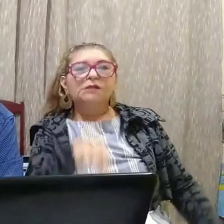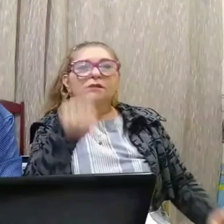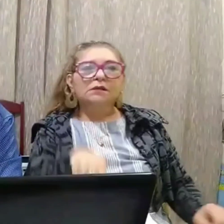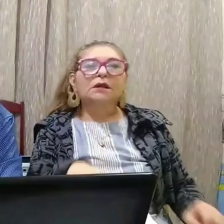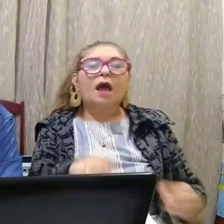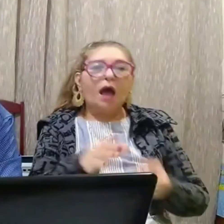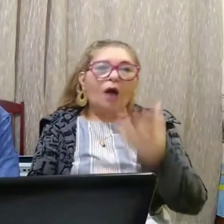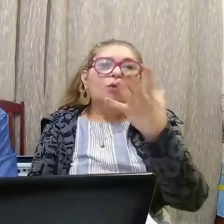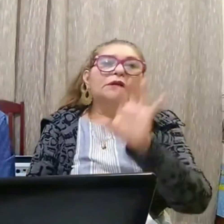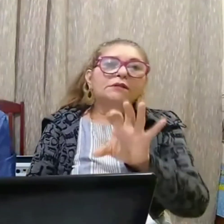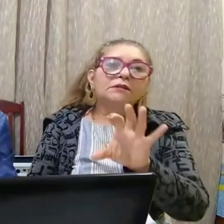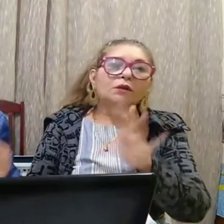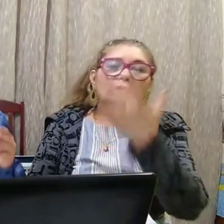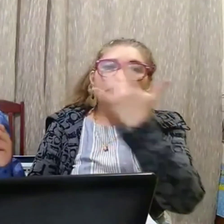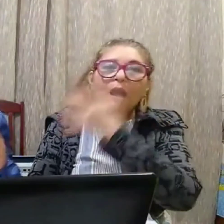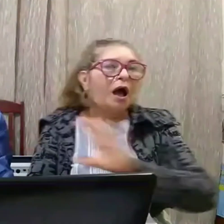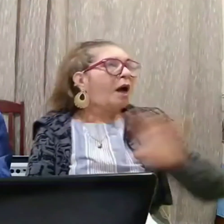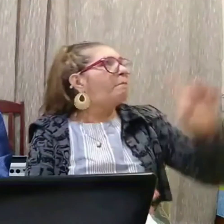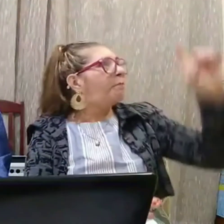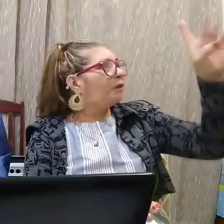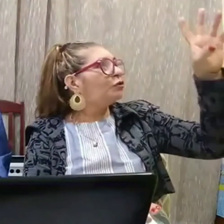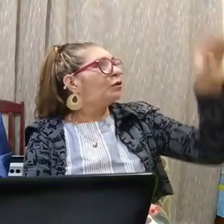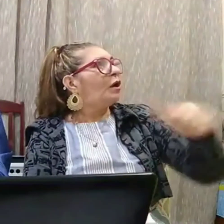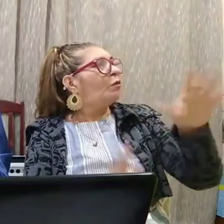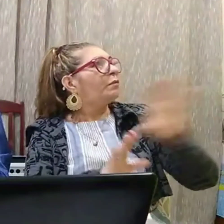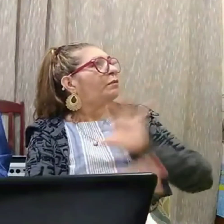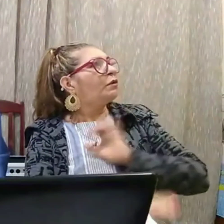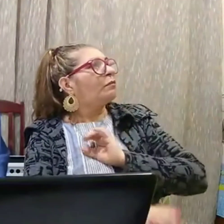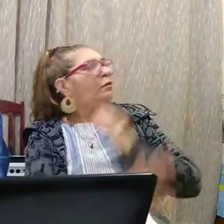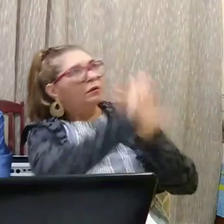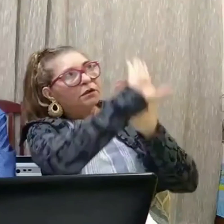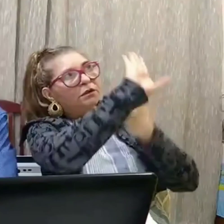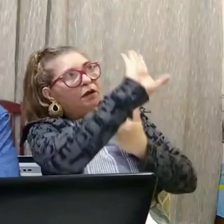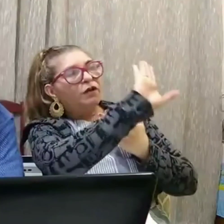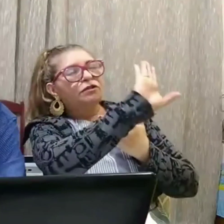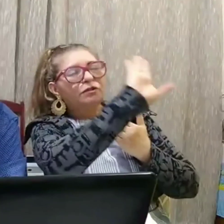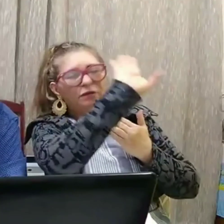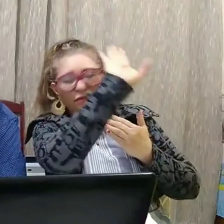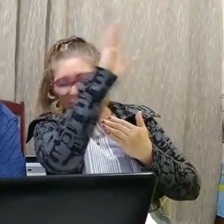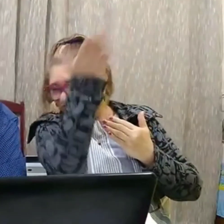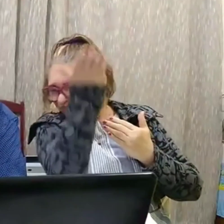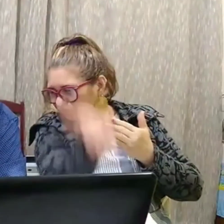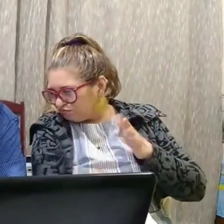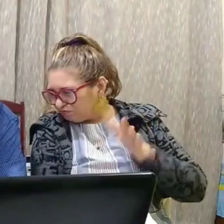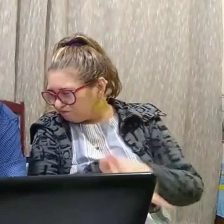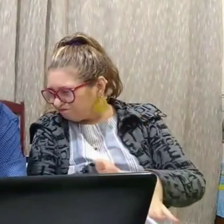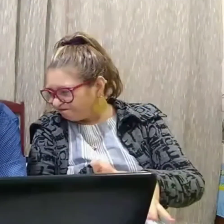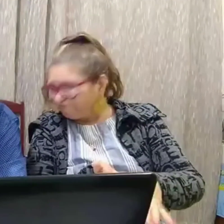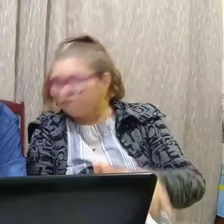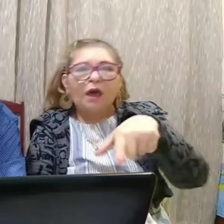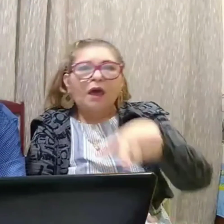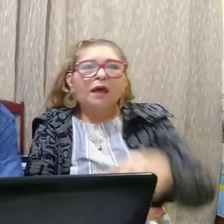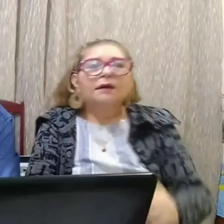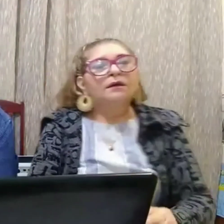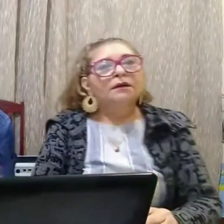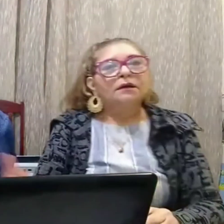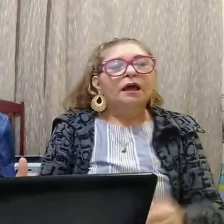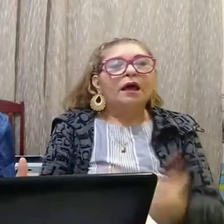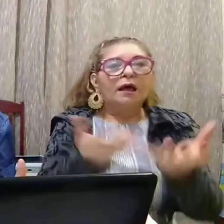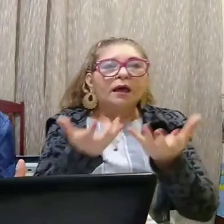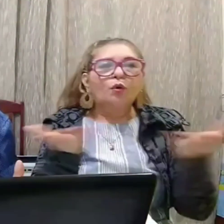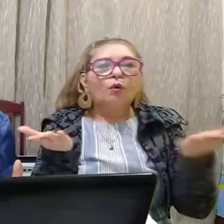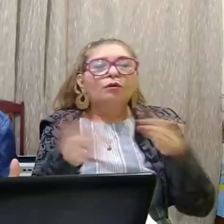abandona o primeiro amor. A gente se afasta de Deus e desce então para o fundo do poço. Eu quero